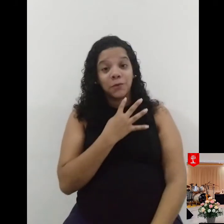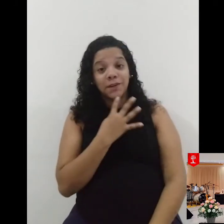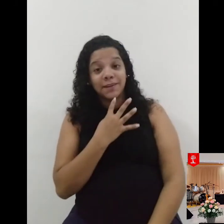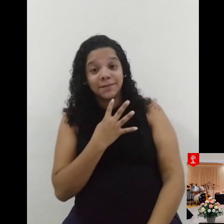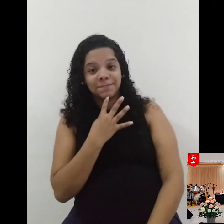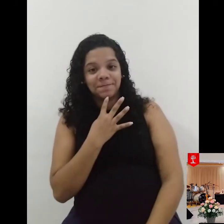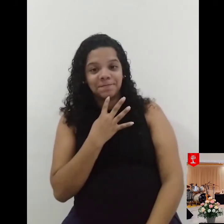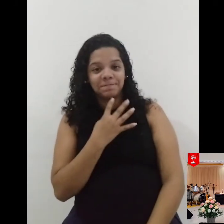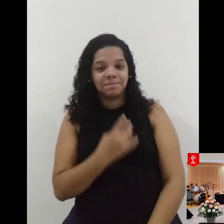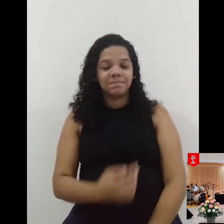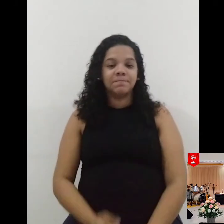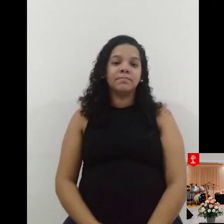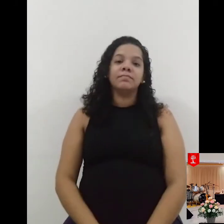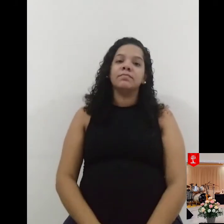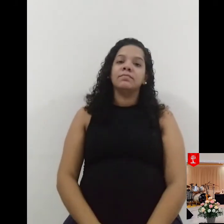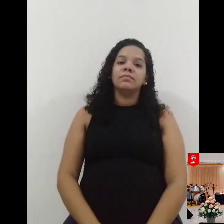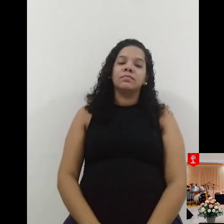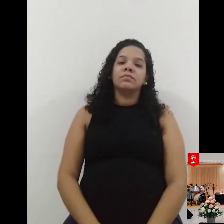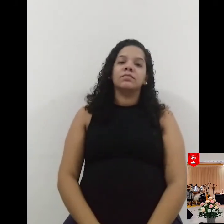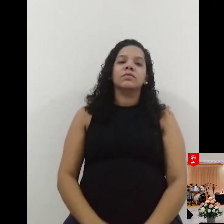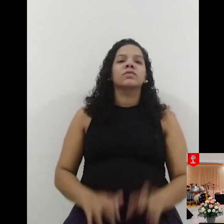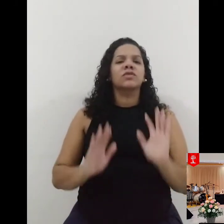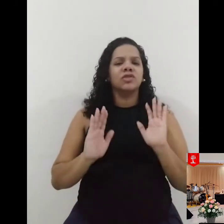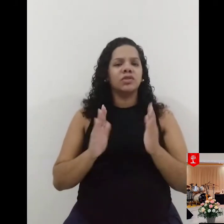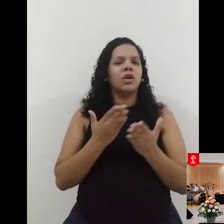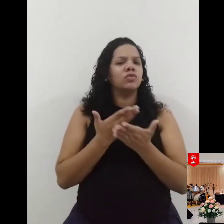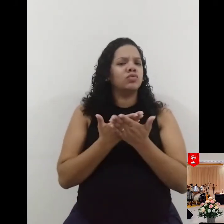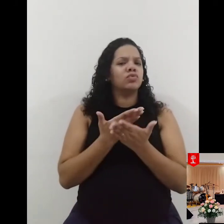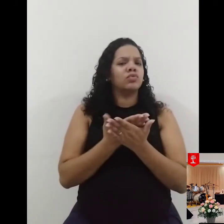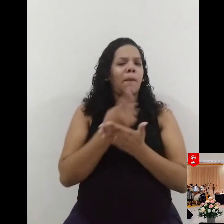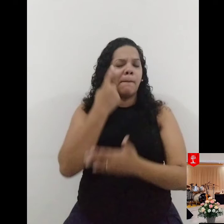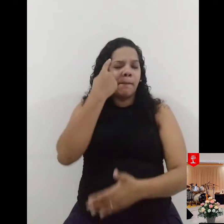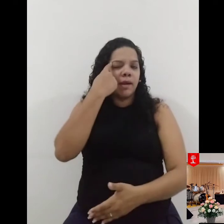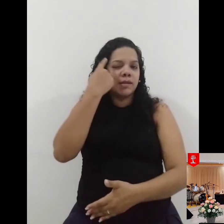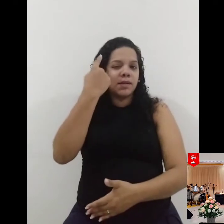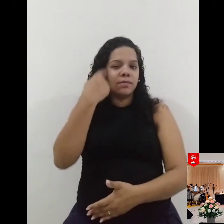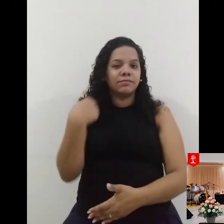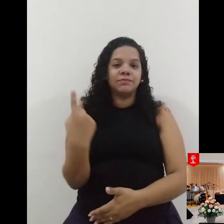com base nesta parábola que Jesus compartilha aqui,